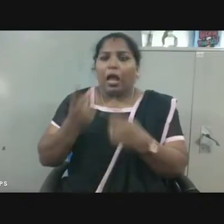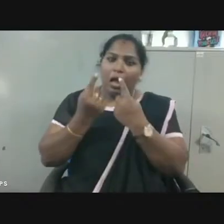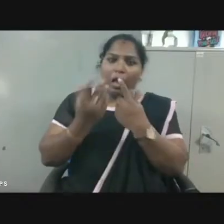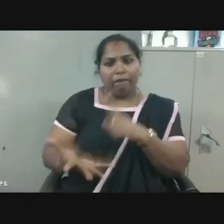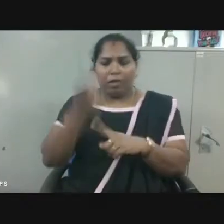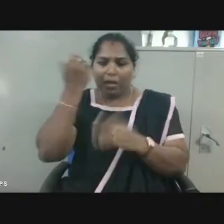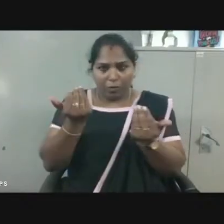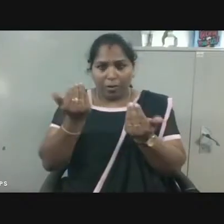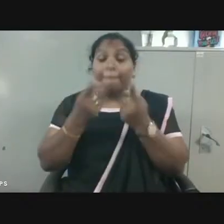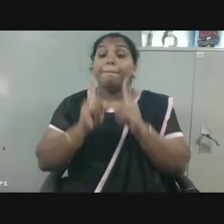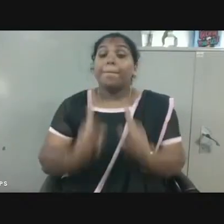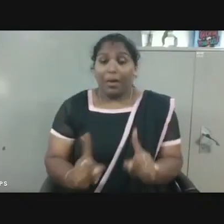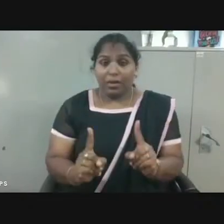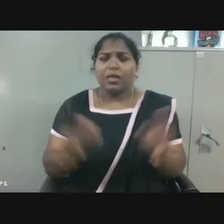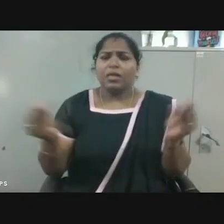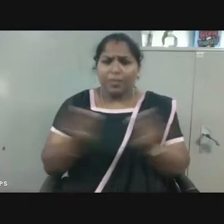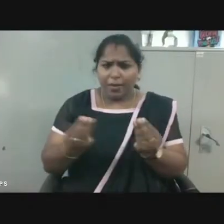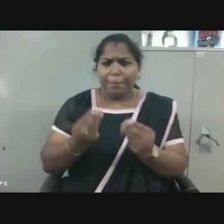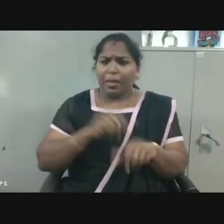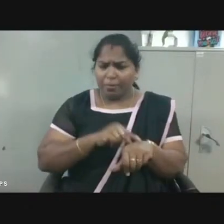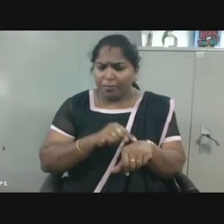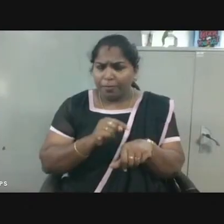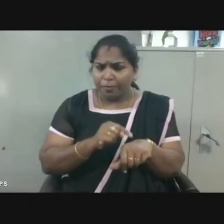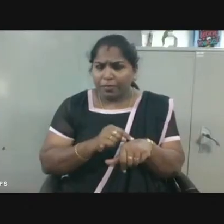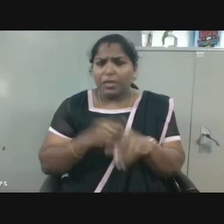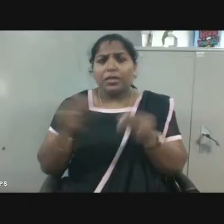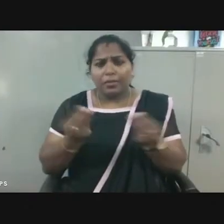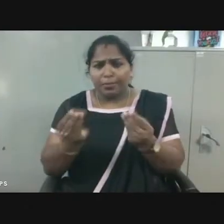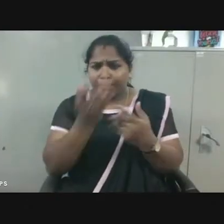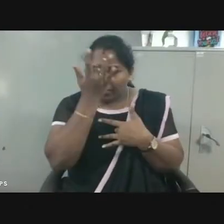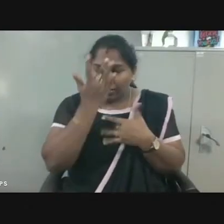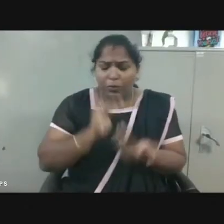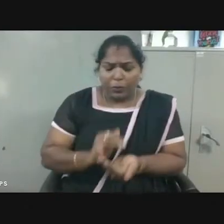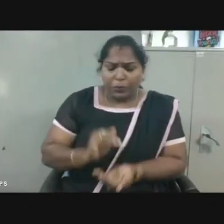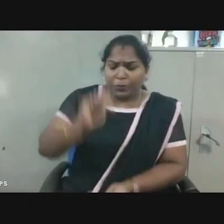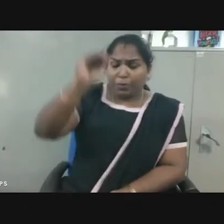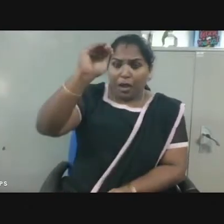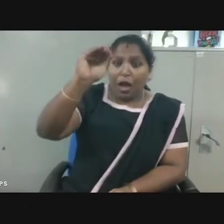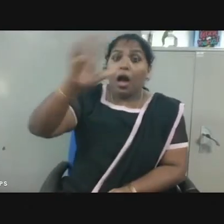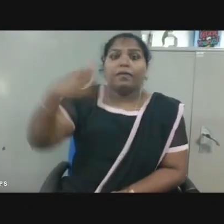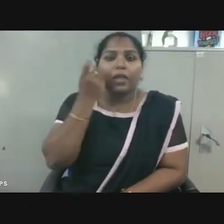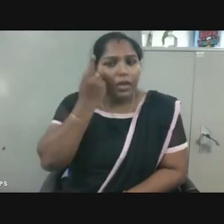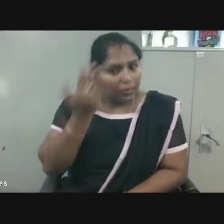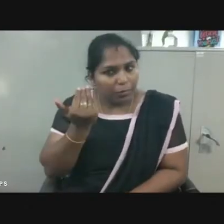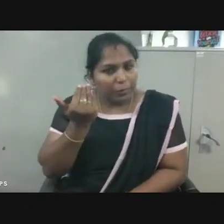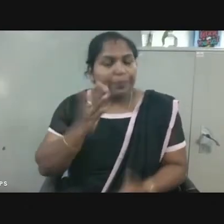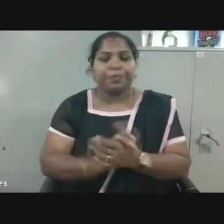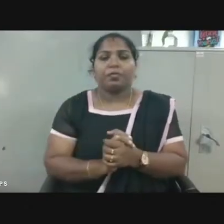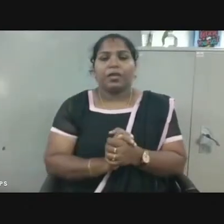എന്നാലും ഇതിന്റെ കൂട്ടത്തിലുള്ള ചില അസുഖങ്ങൾ മുതിർന്നവരിൽ മാത്രമേ കാണുകയുള്ളൂ. നമ്മൾ ഈ മസ്കുലർ